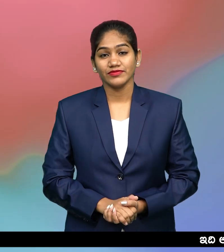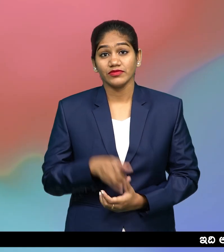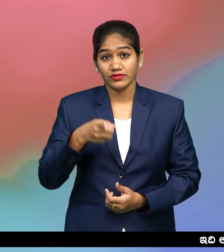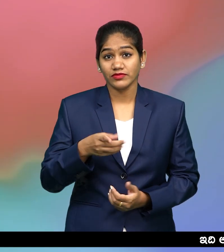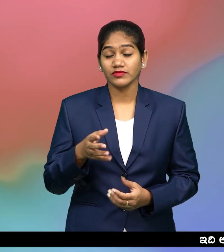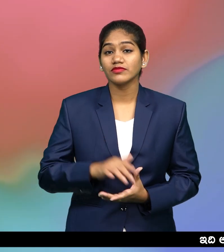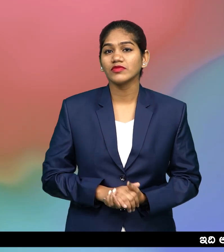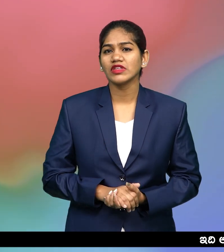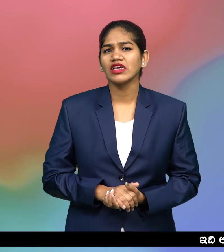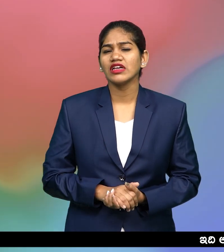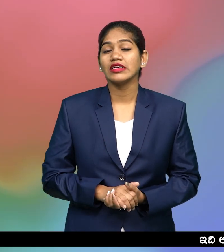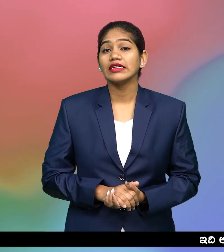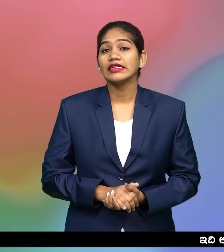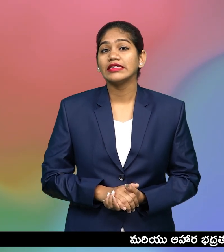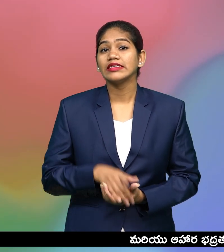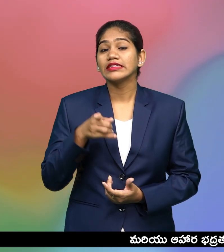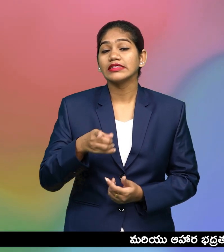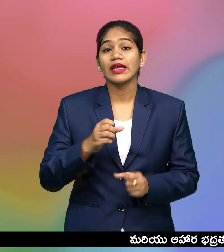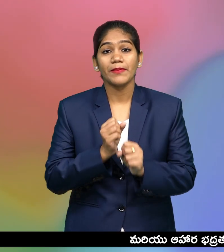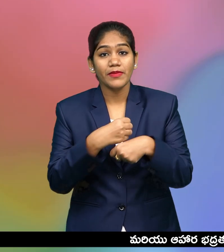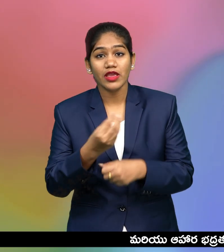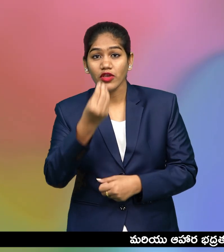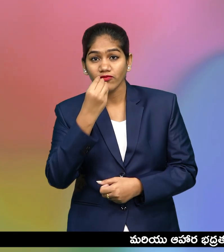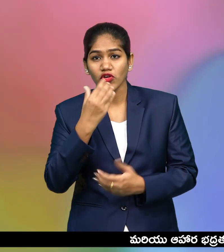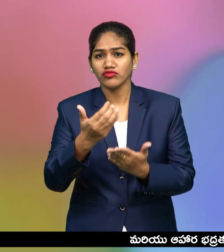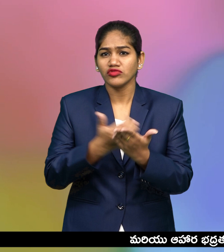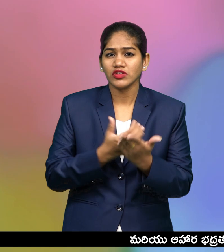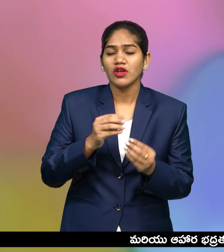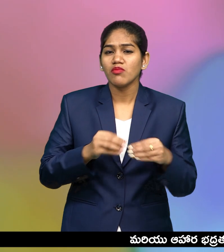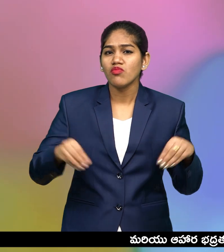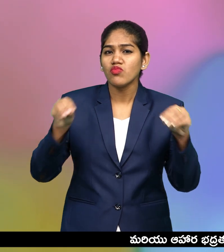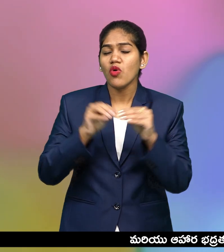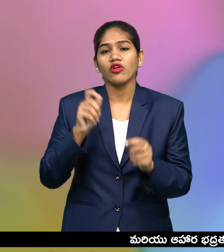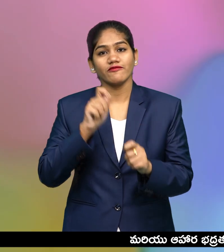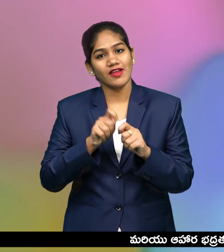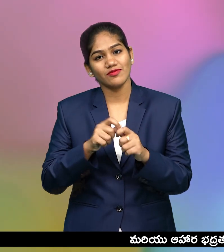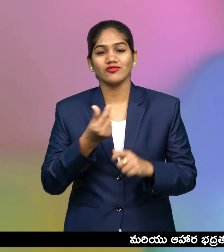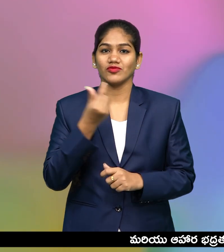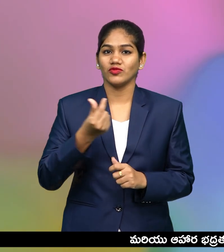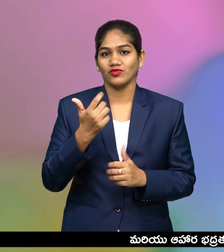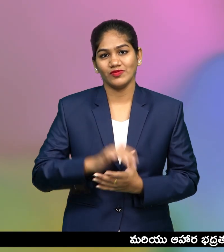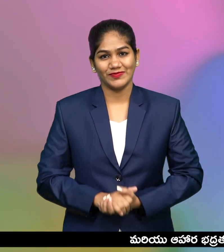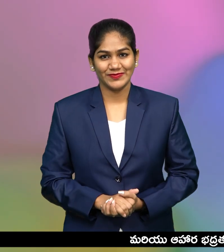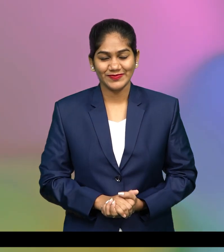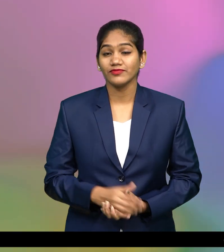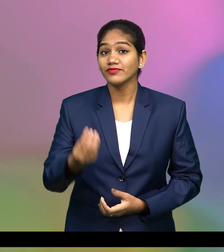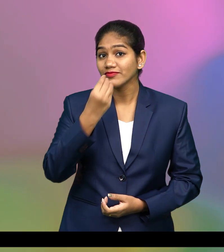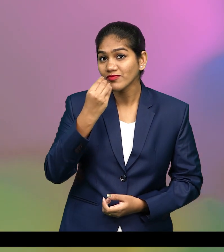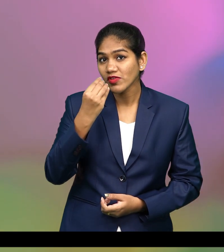ఇది అంతరాన్ని పూరిస్తుంది మరియు ఆహార భద్రతను మరింత ఆచరణీయంగా చేస్తుంది. ఆహార